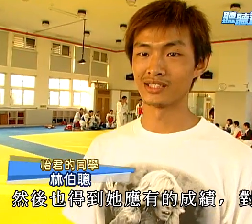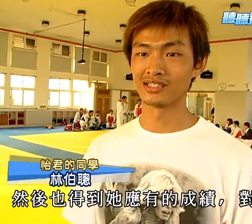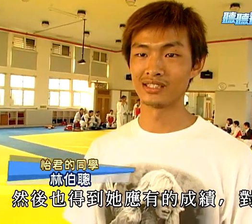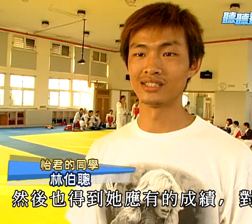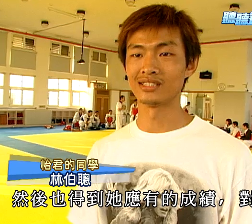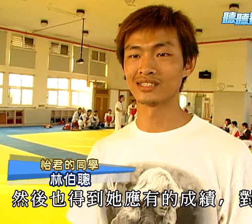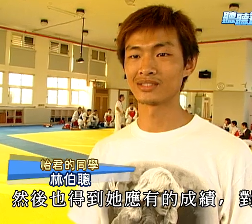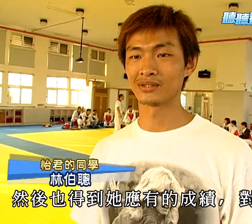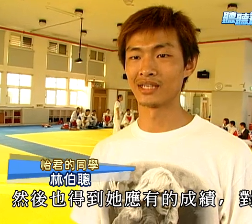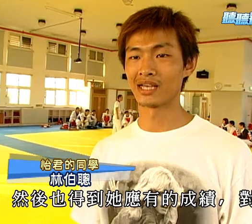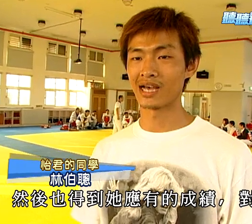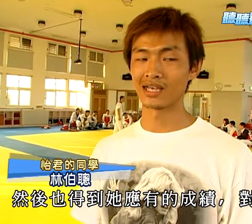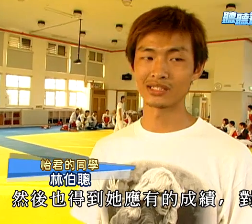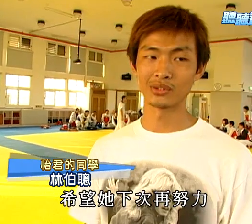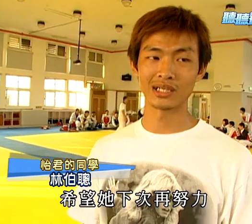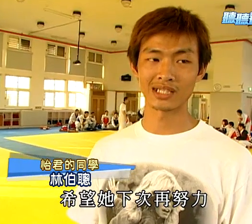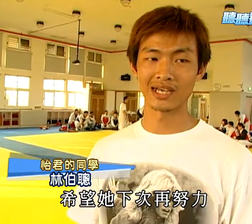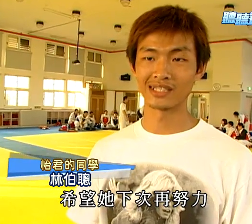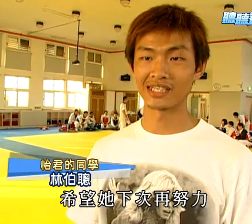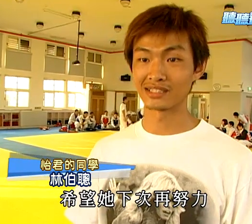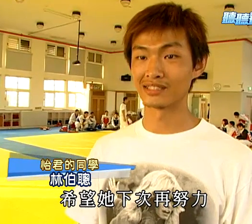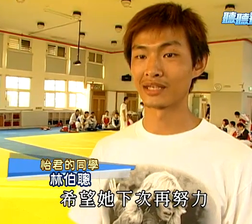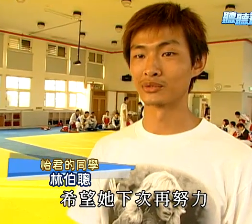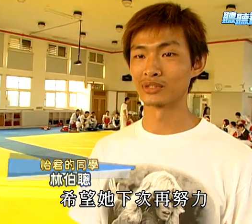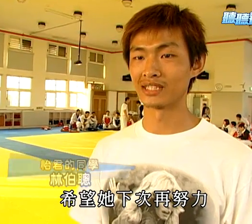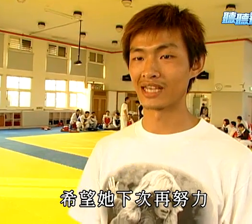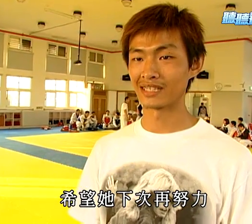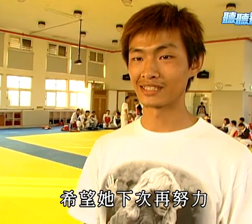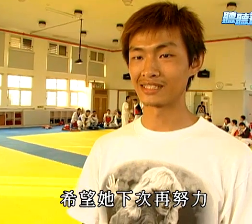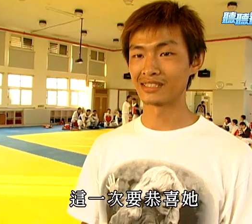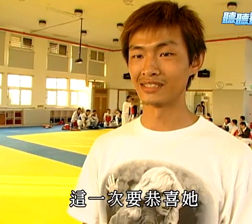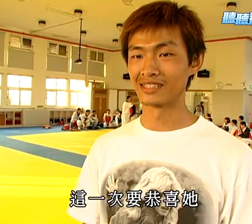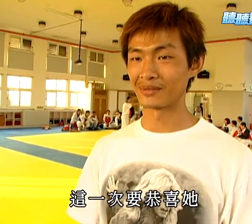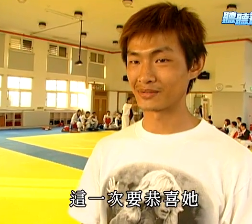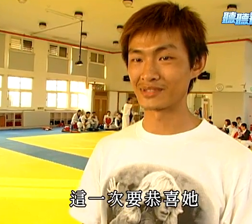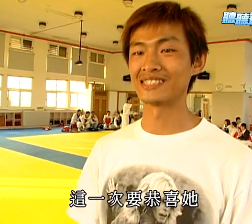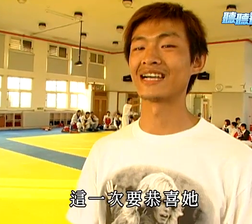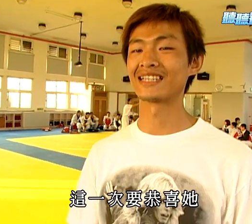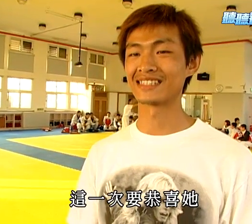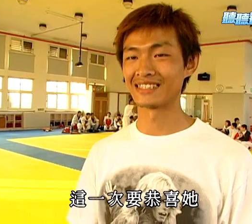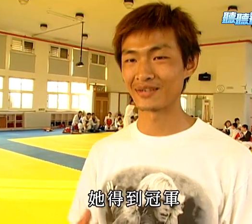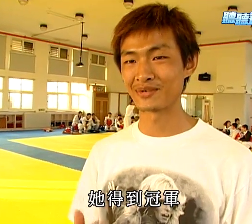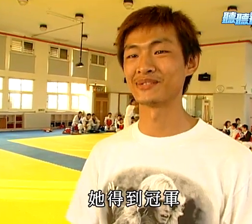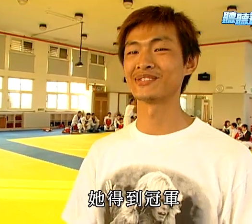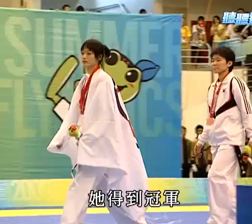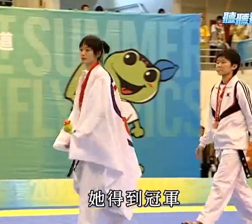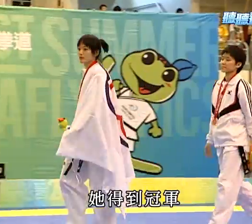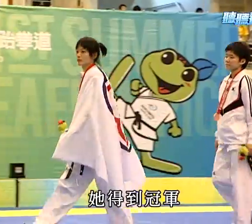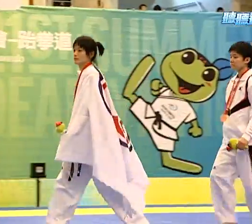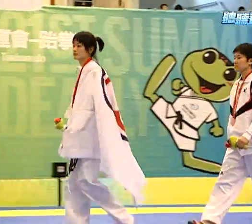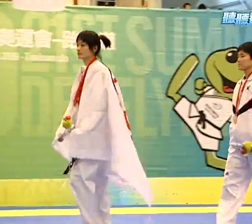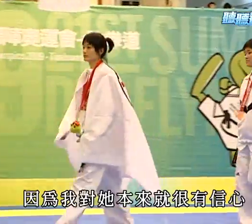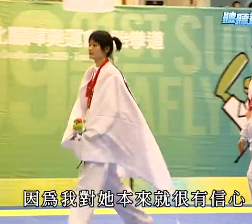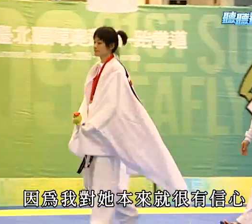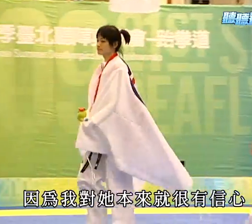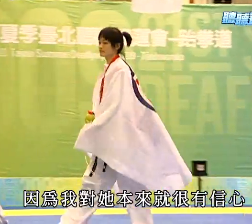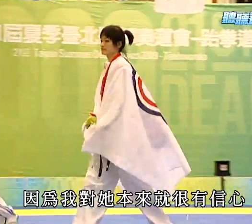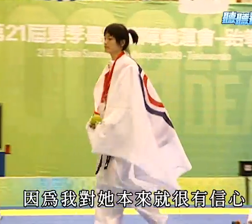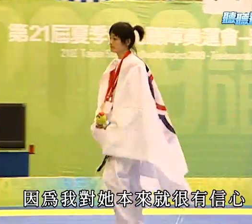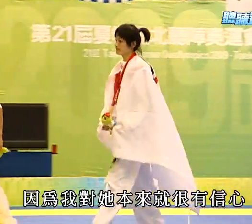绩。对，啊，希望他下次再努力。那这一次要恭喜他，他得到冠军。 因为我对他本来就很有信心，